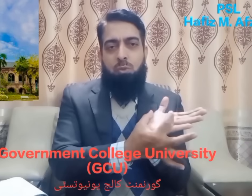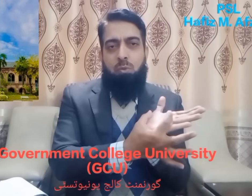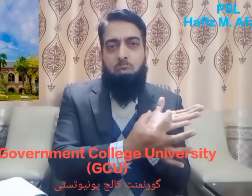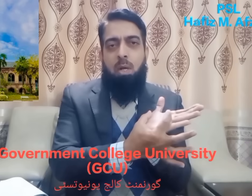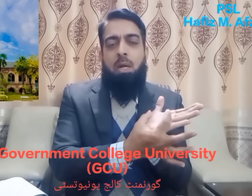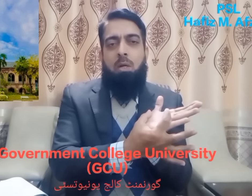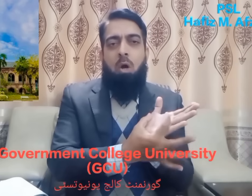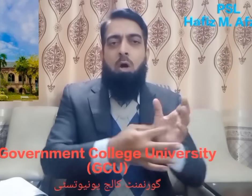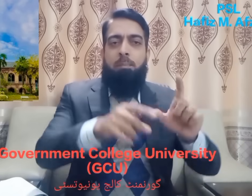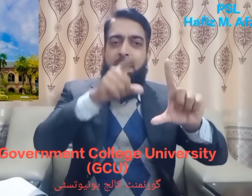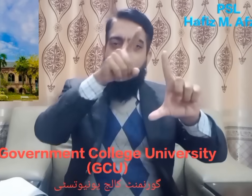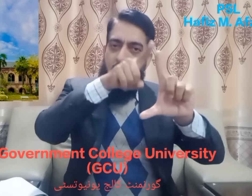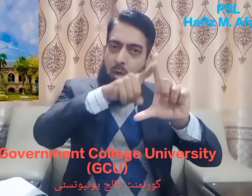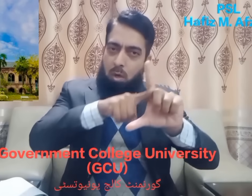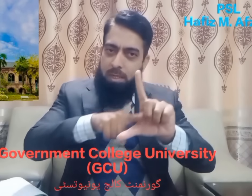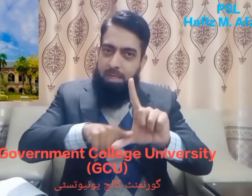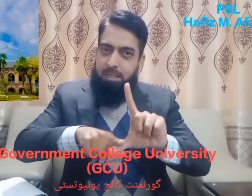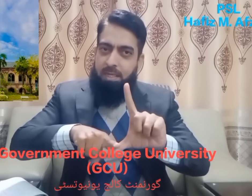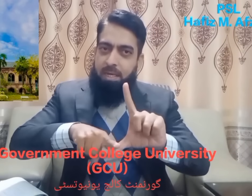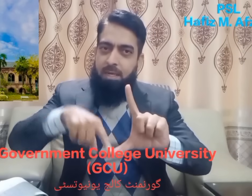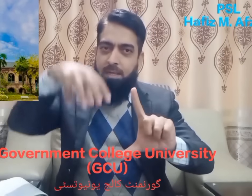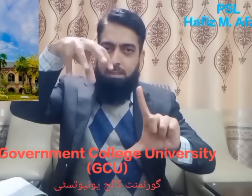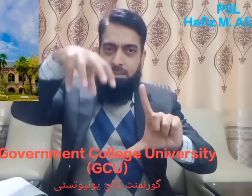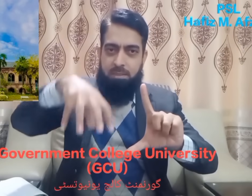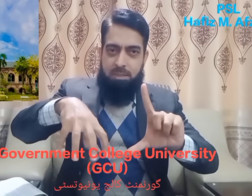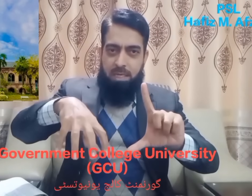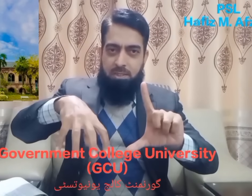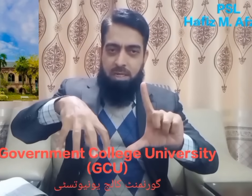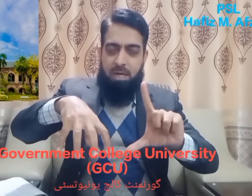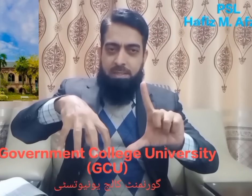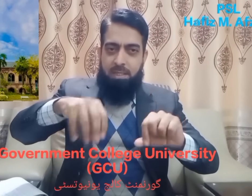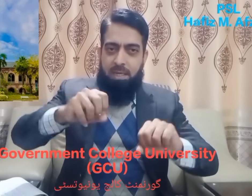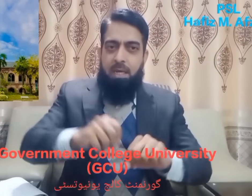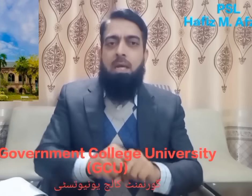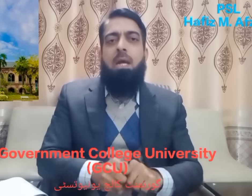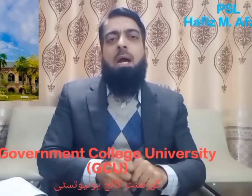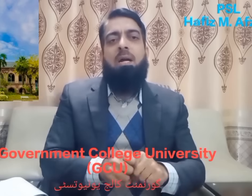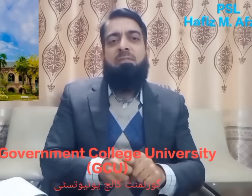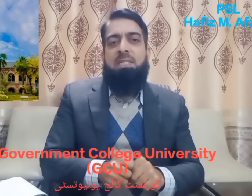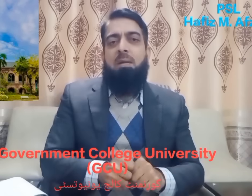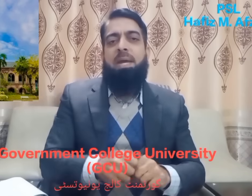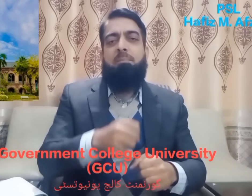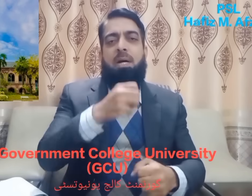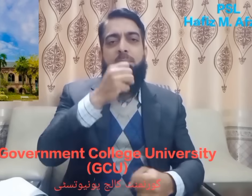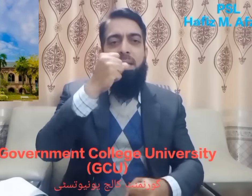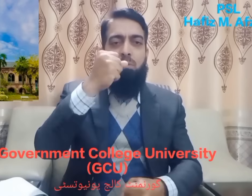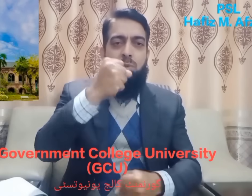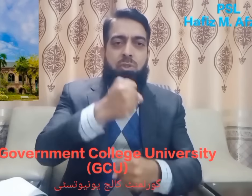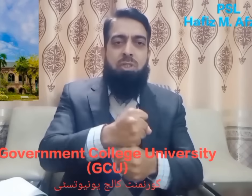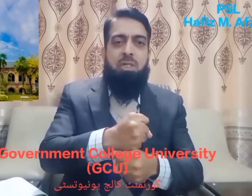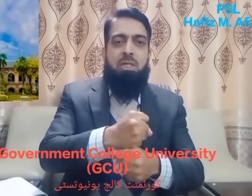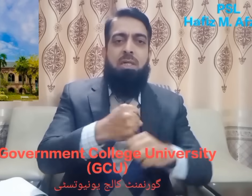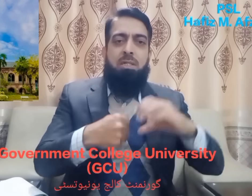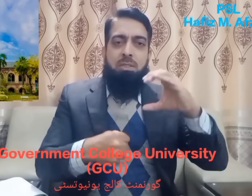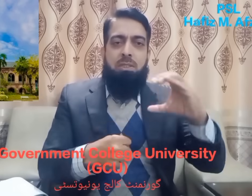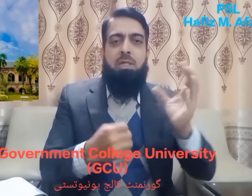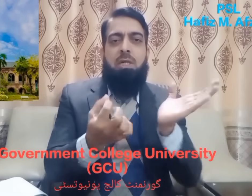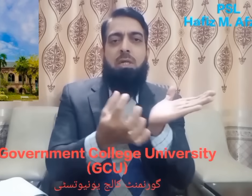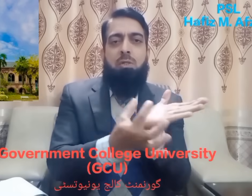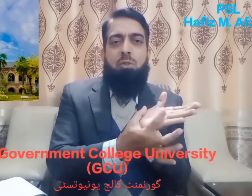GCU, लाहौर में है तो लाहौर कर देंगे, 7 जगह कर देंगे। अगर फैसलाबाद में है तो